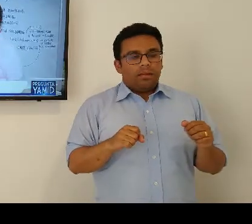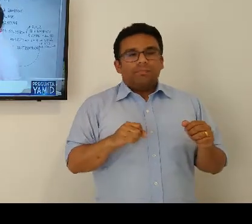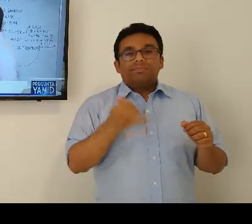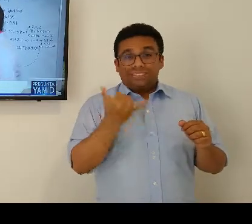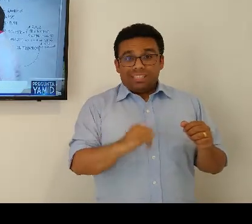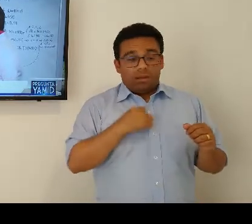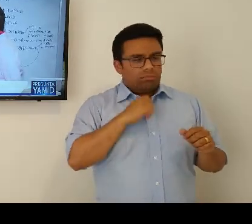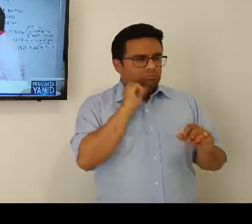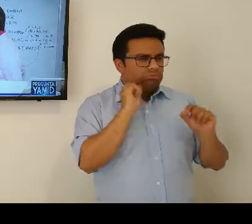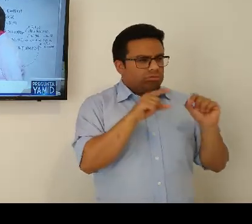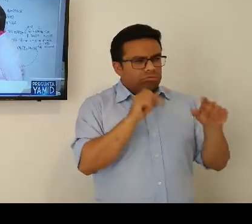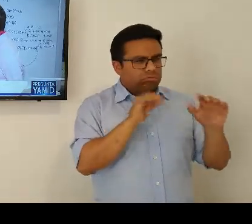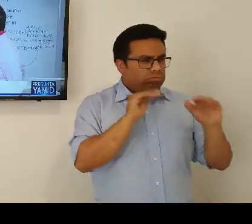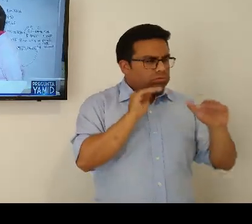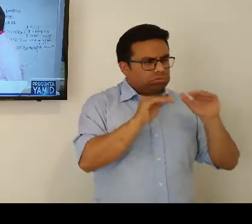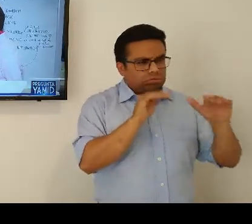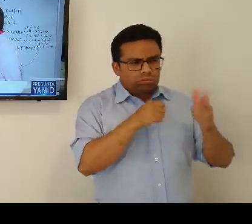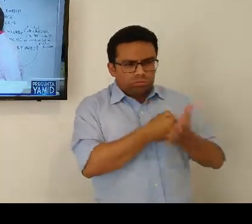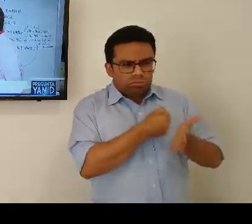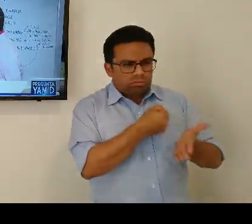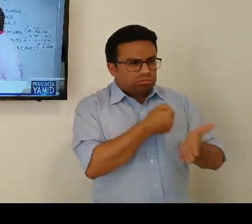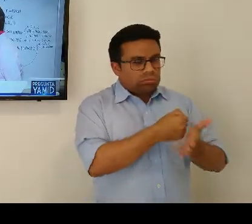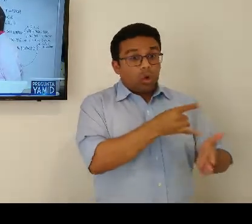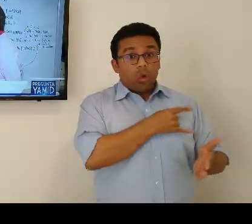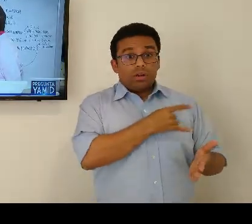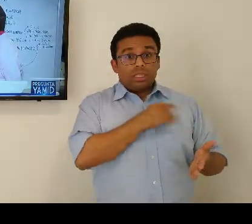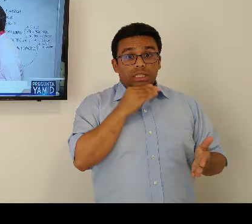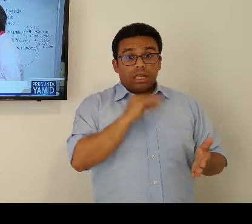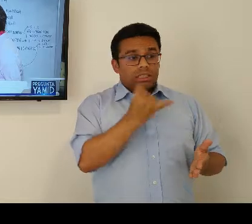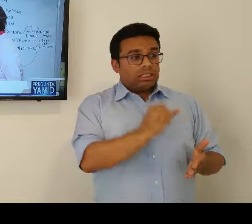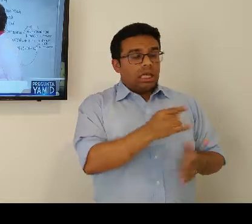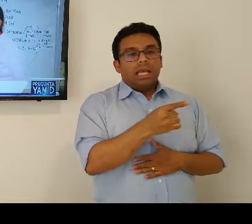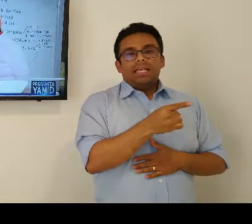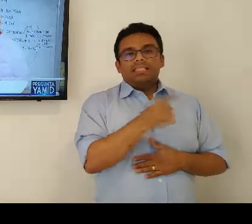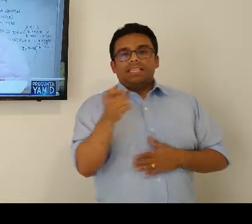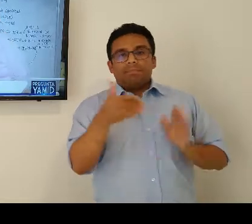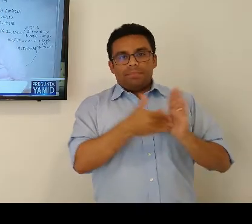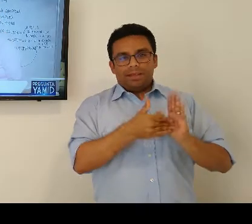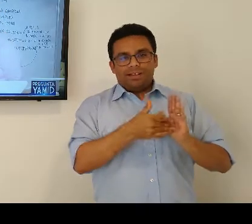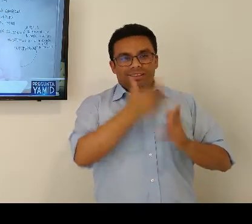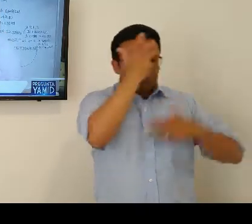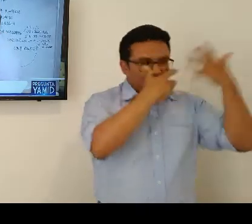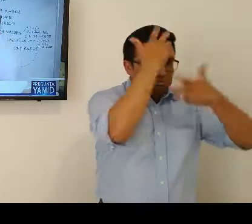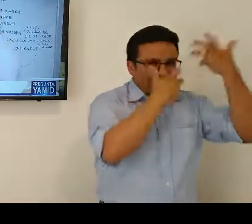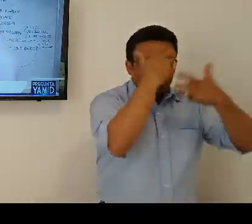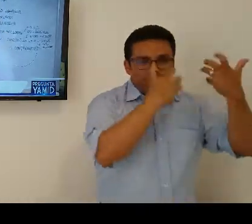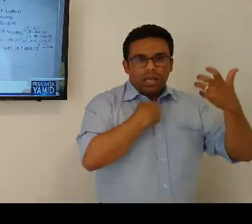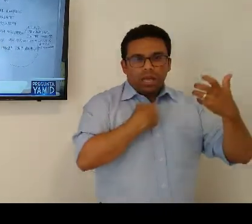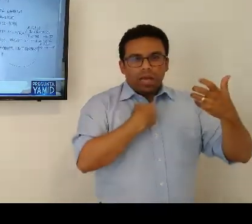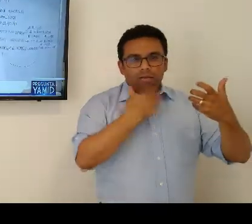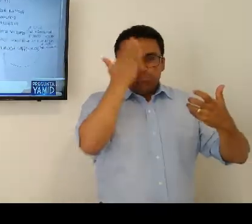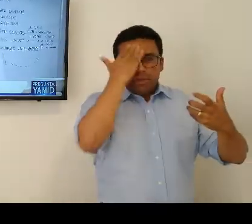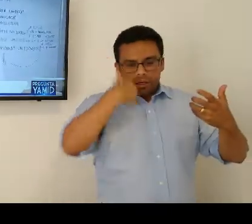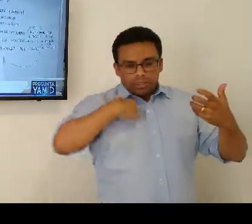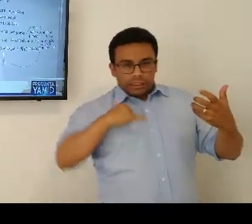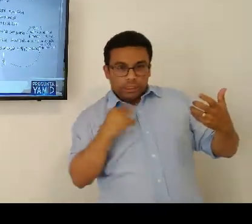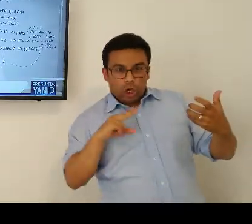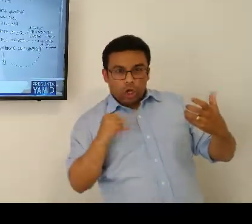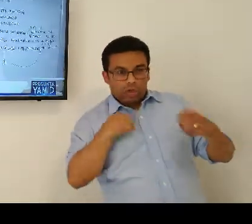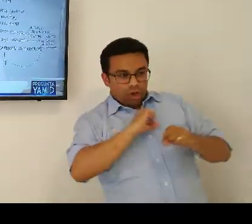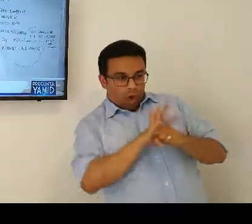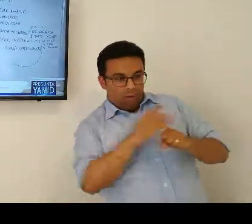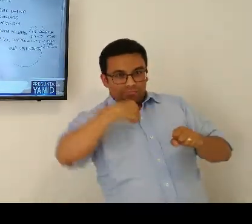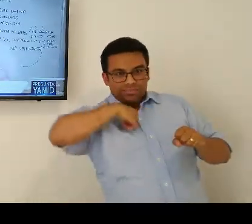100.000 pruebas. Nosotros, la Alcaldía de Bogotá, hasta de 100.000 pruebas para tener más testeo. Este es el plan de salud.